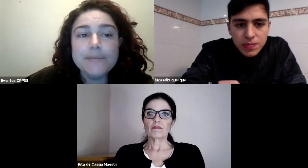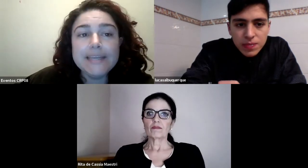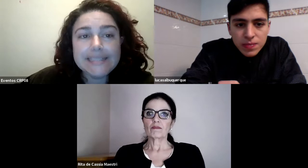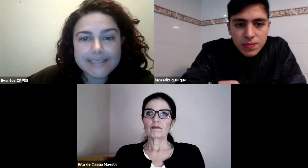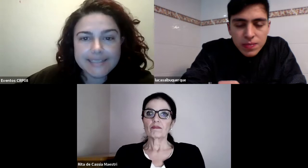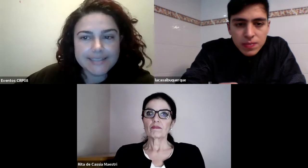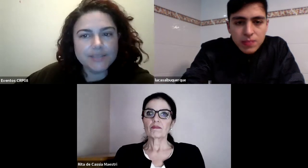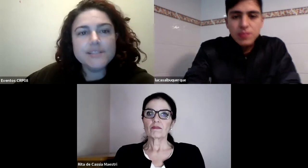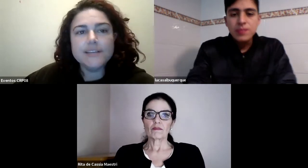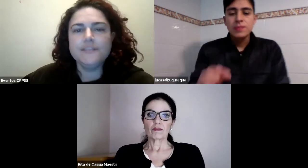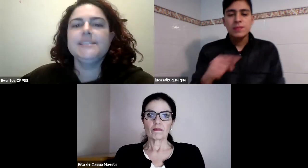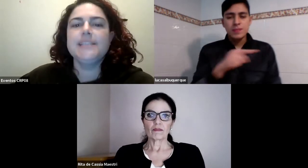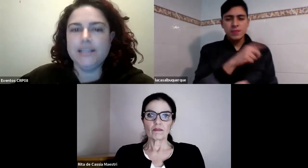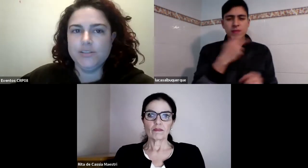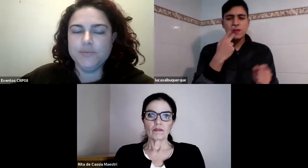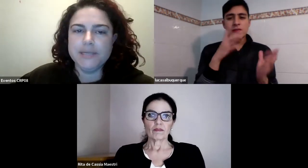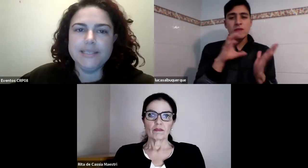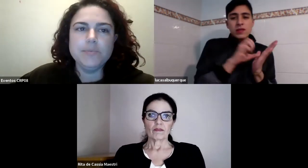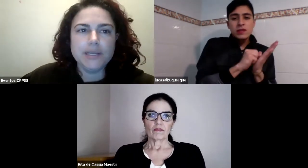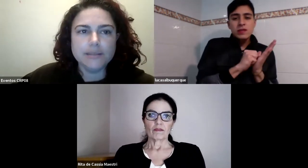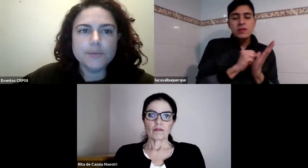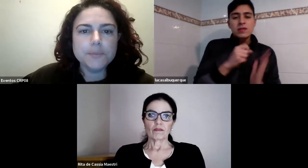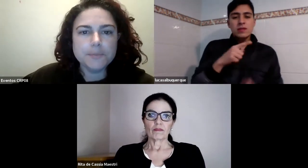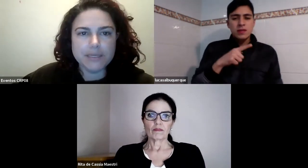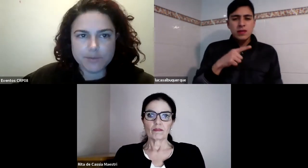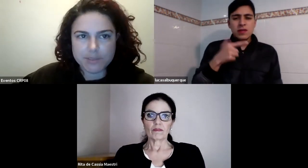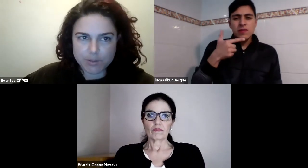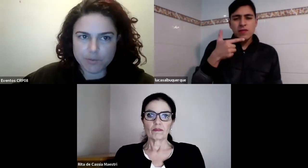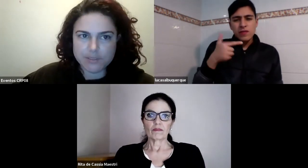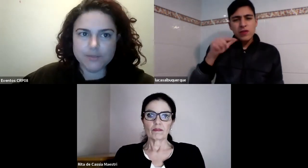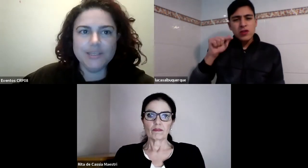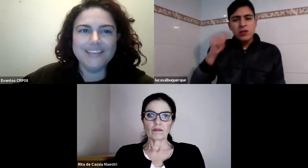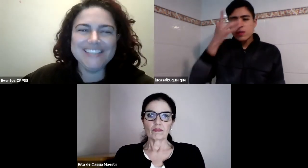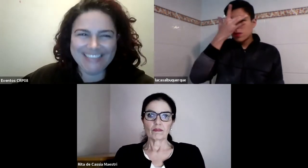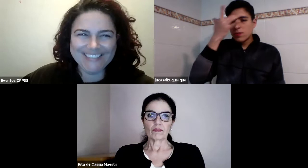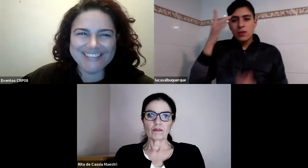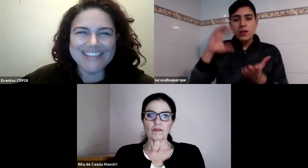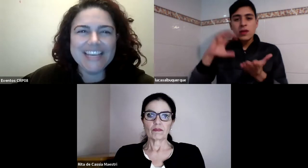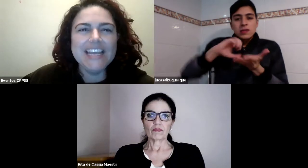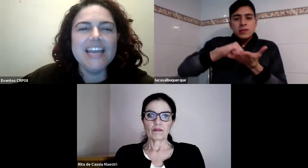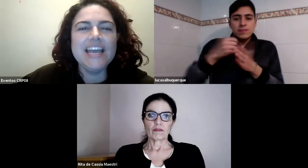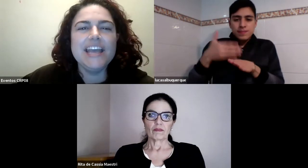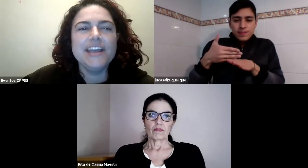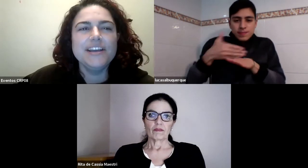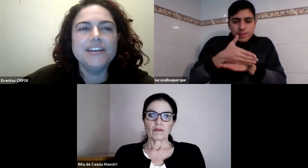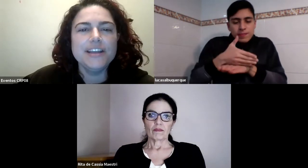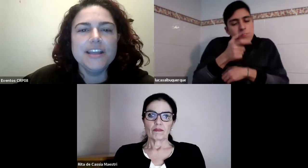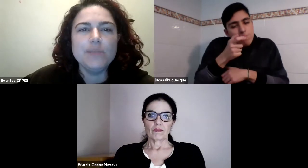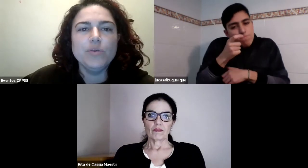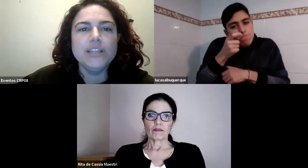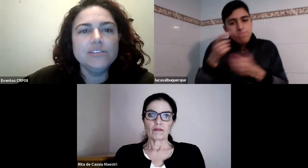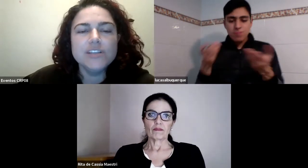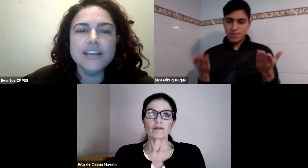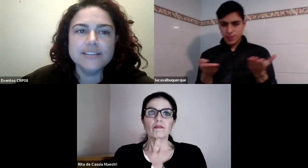Na minha lista de inscritos tem 27, mas sempre entram menos pessoas do que inscritos. É,